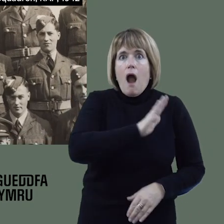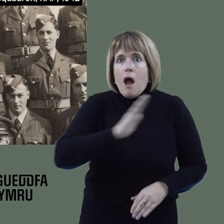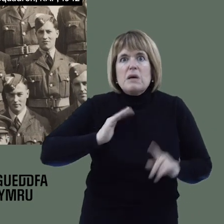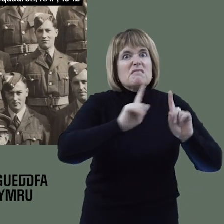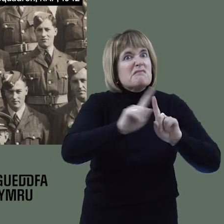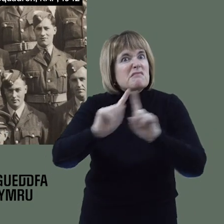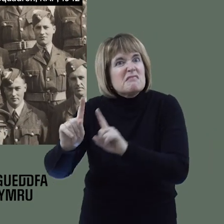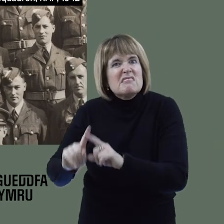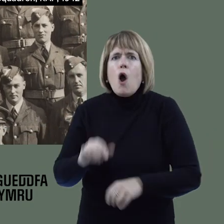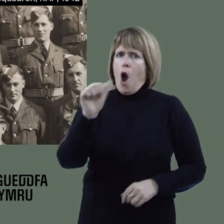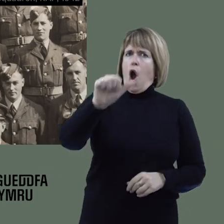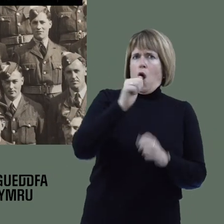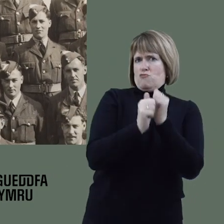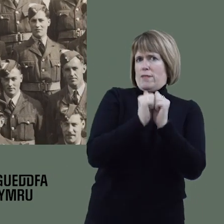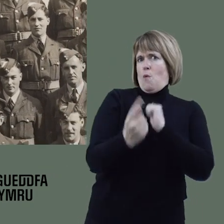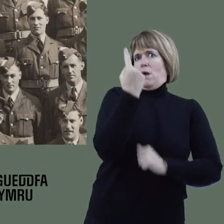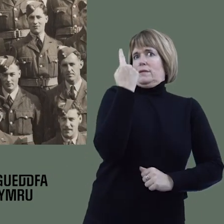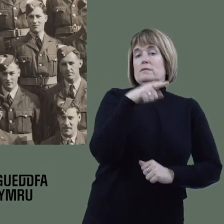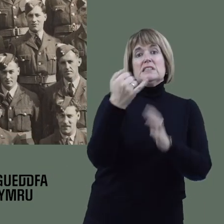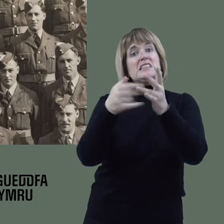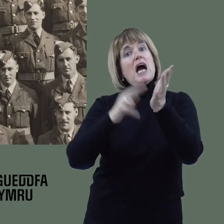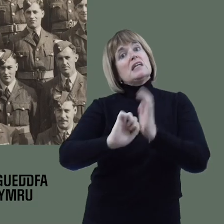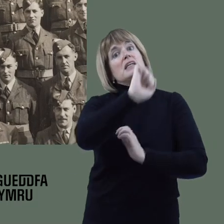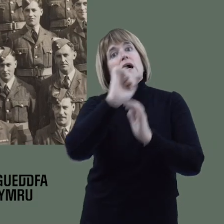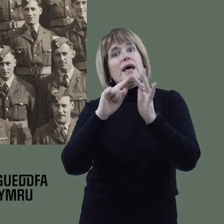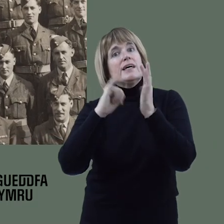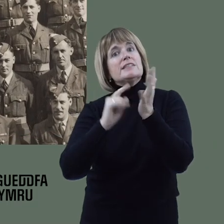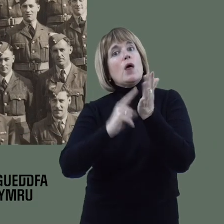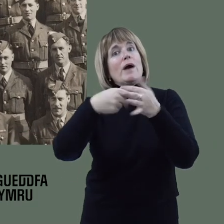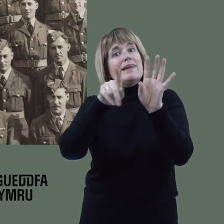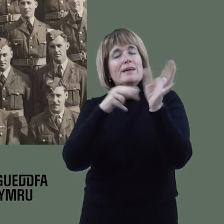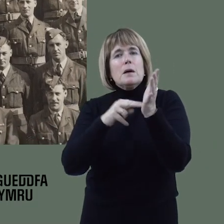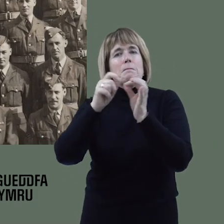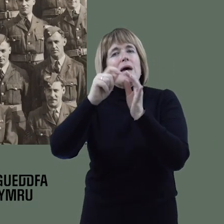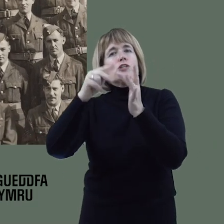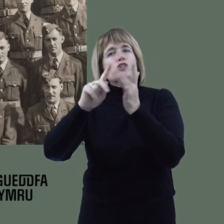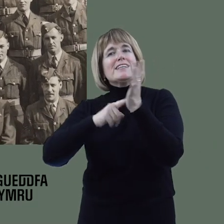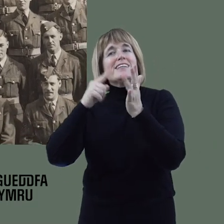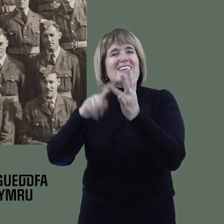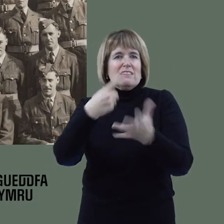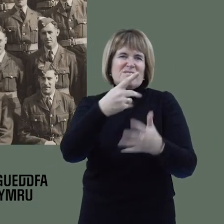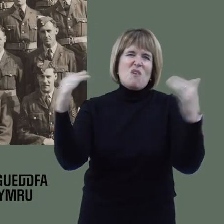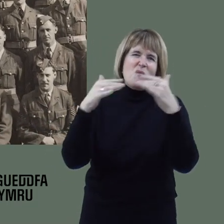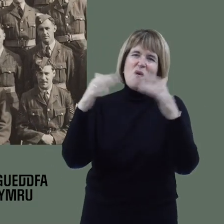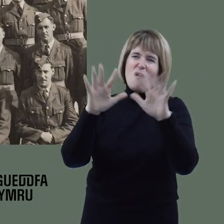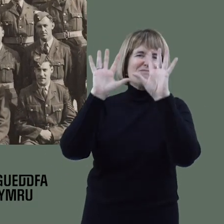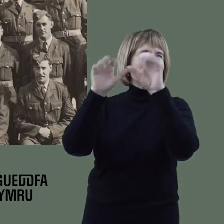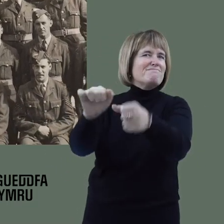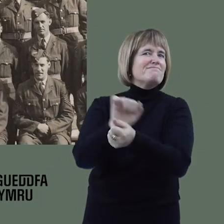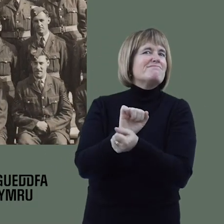yn yr armi. Wel, cas Benji, fy'n ei prisoner of war. Mae dath cyfan